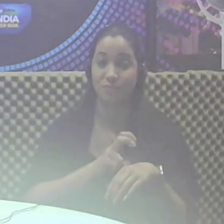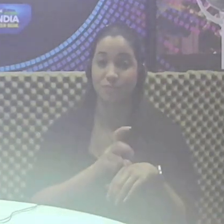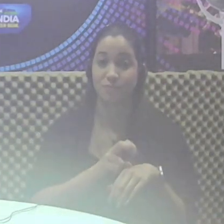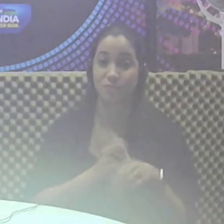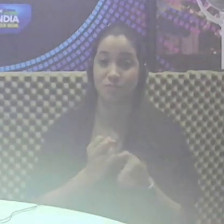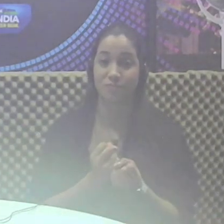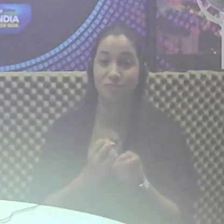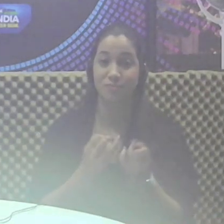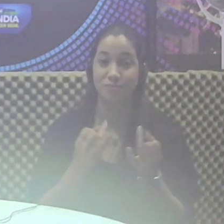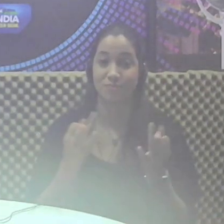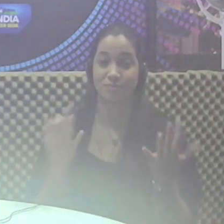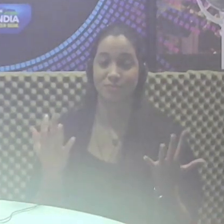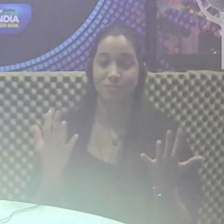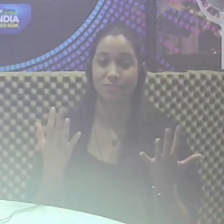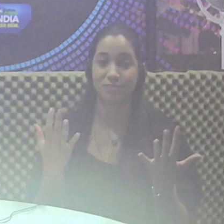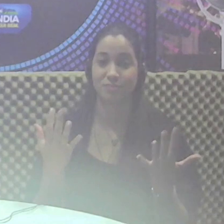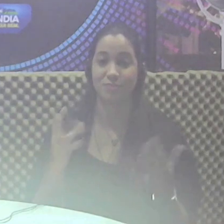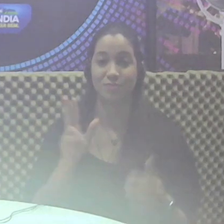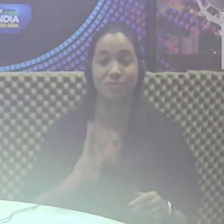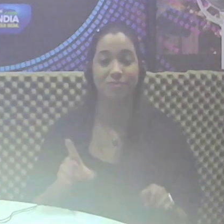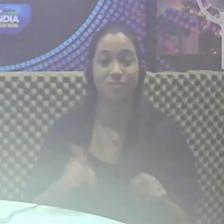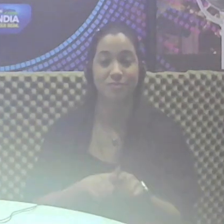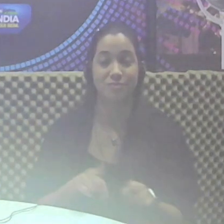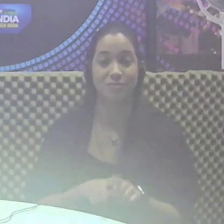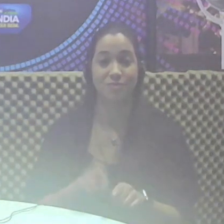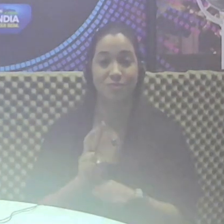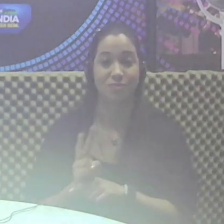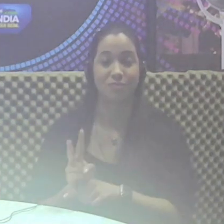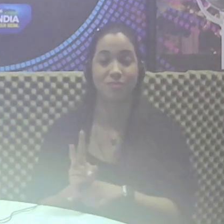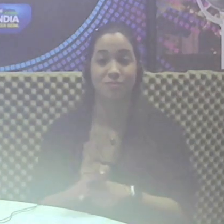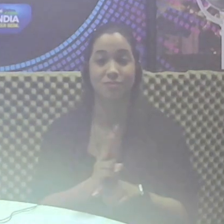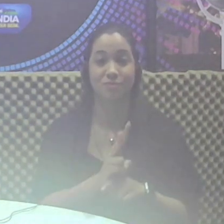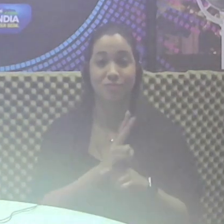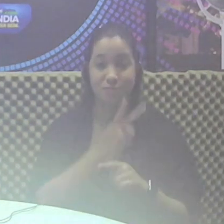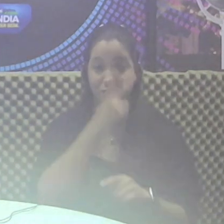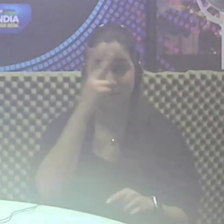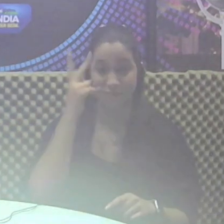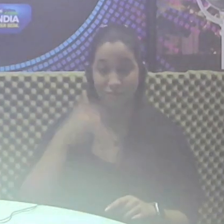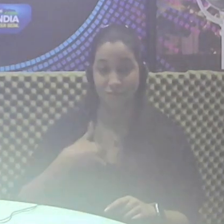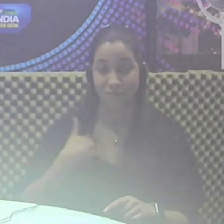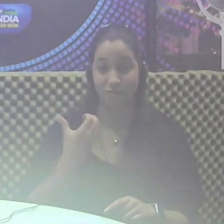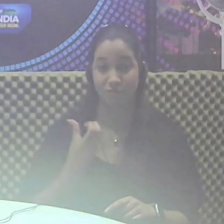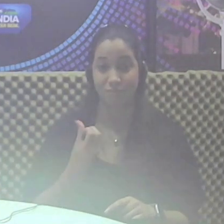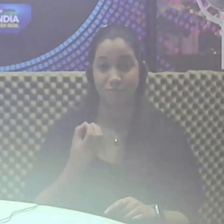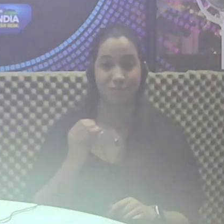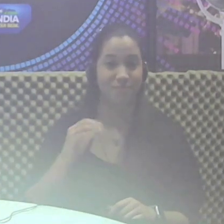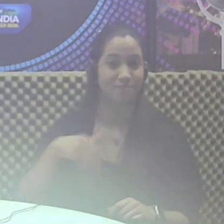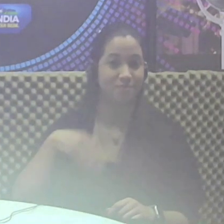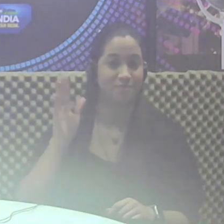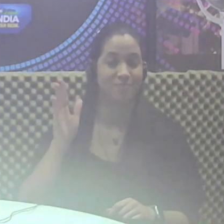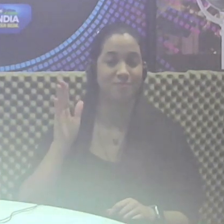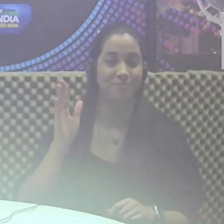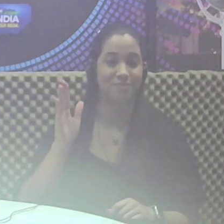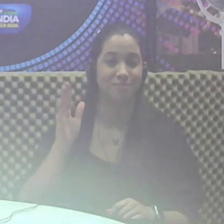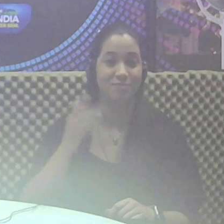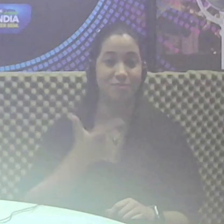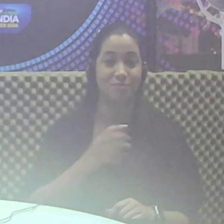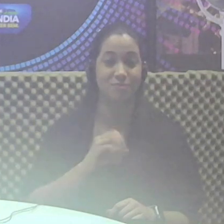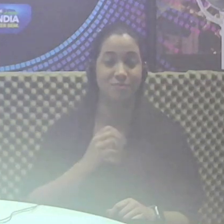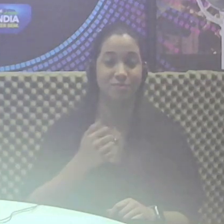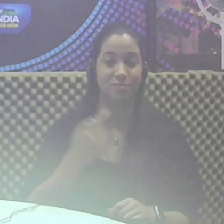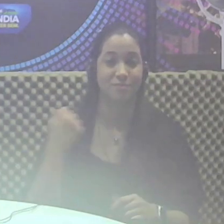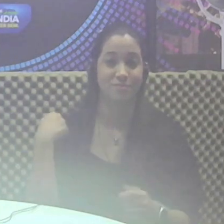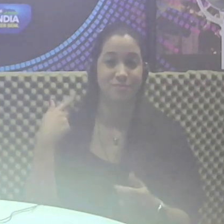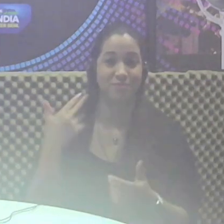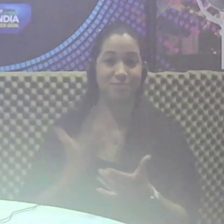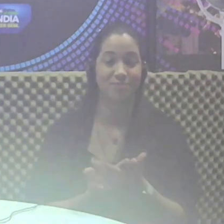robótica e muito mais. E Uberlândia também cuida de outros jovens de mais de 60 anos. De 2017